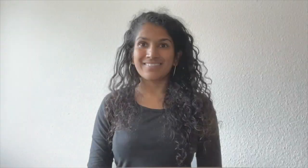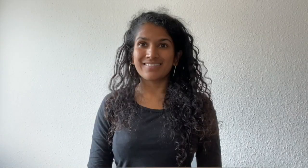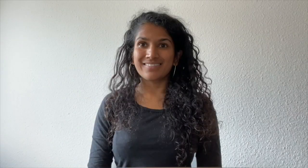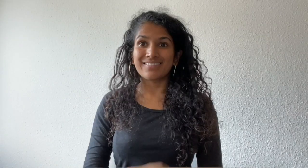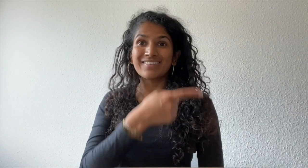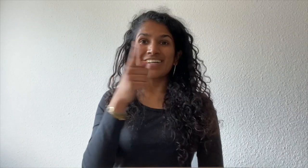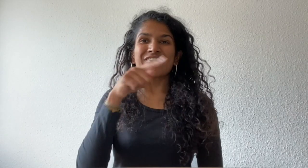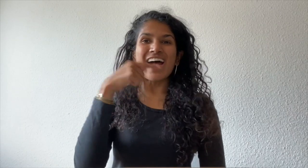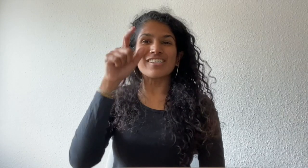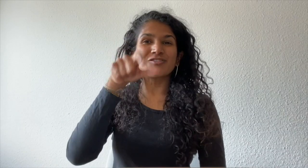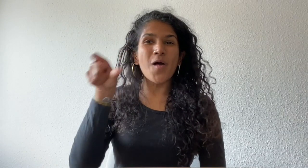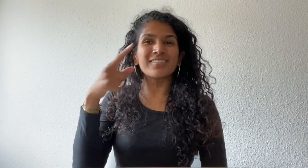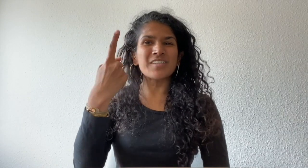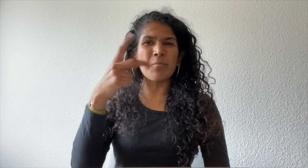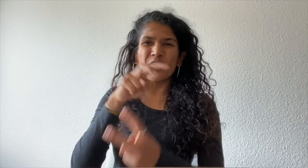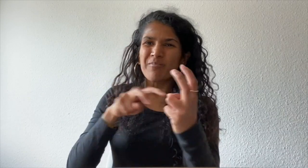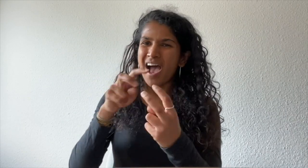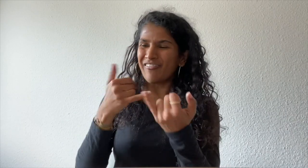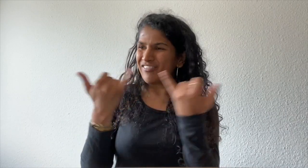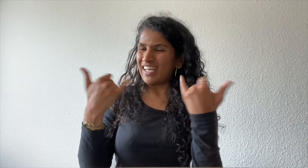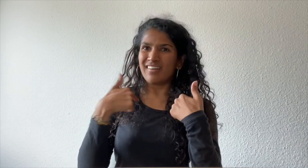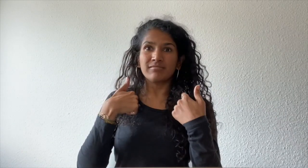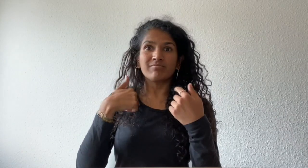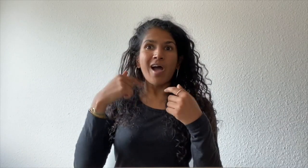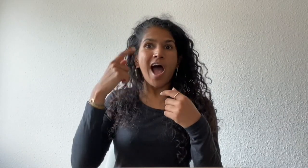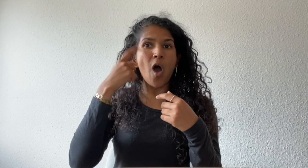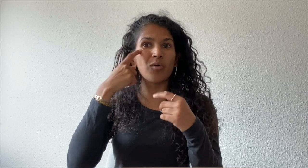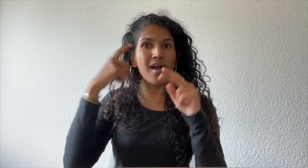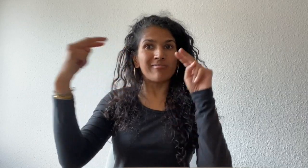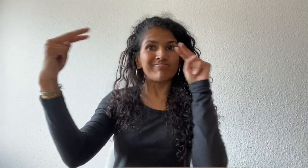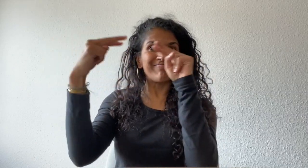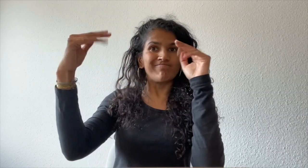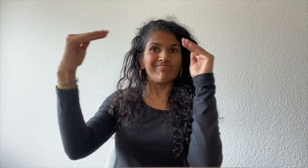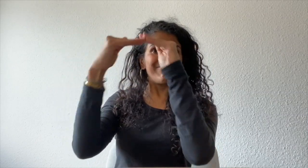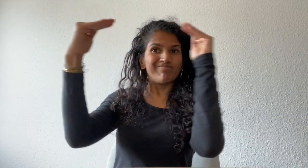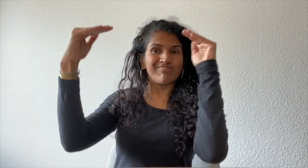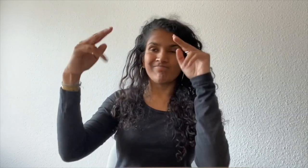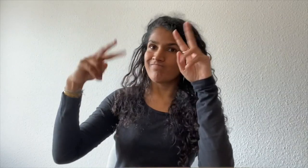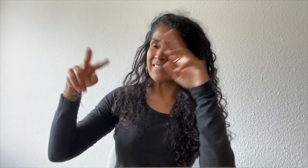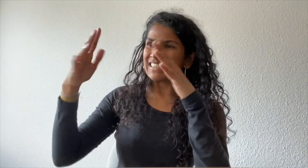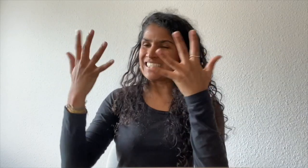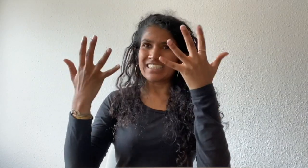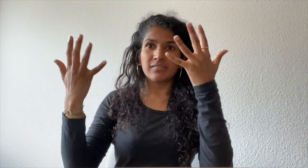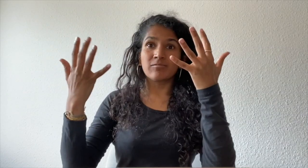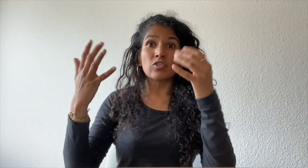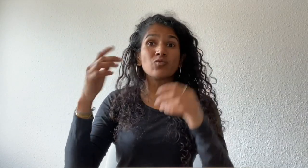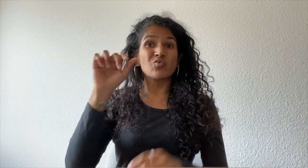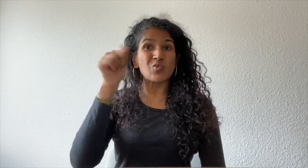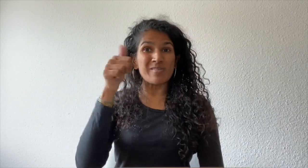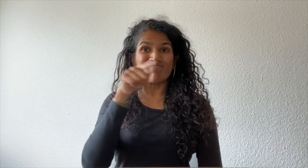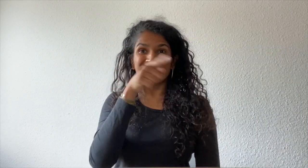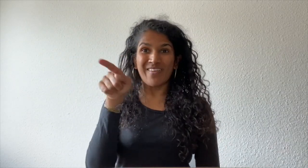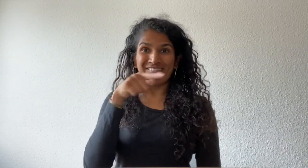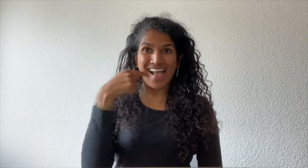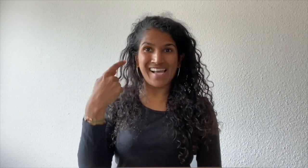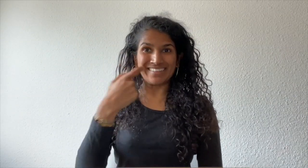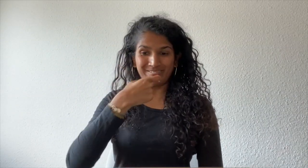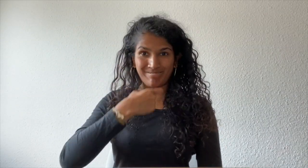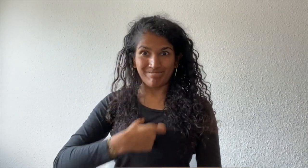Nun kommen wir zum Umgang mit weißen Privilegien. Hier sind Tipps, um einander auf Augenhöhe zu